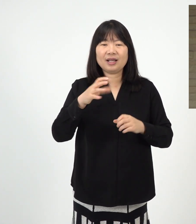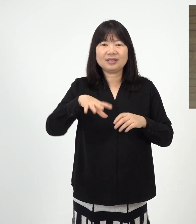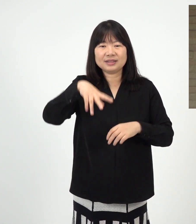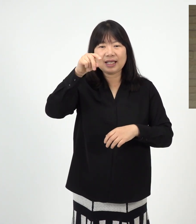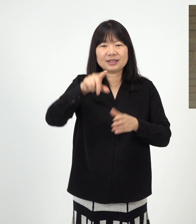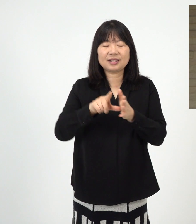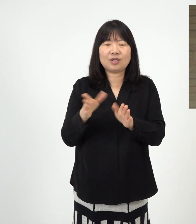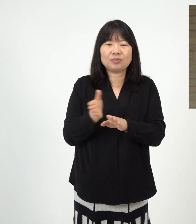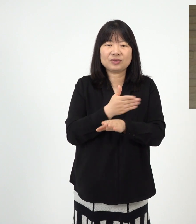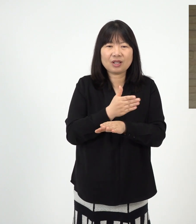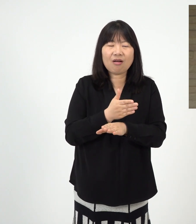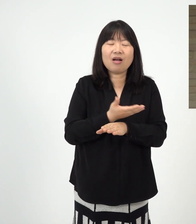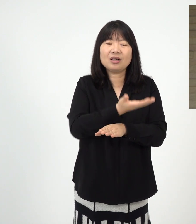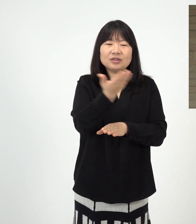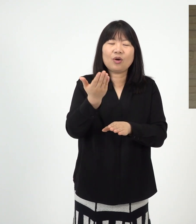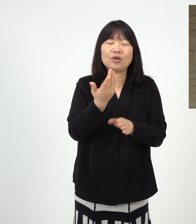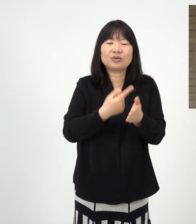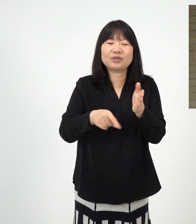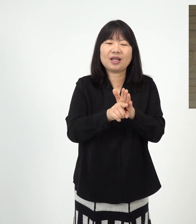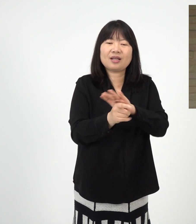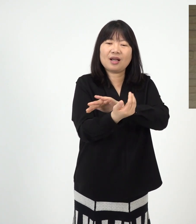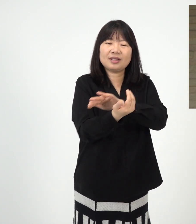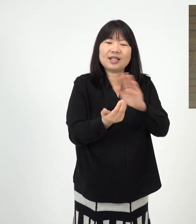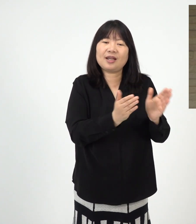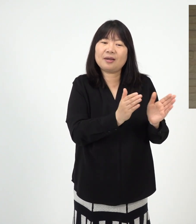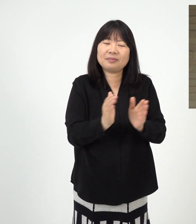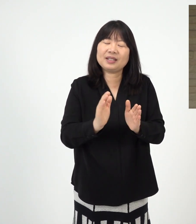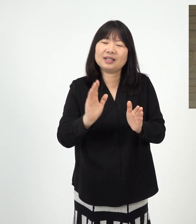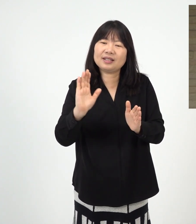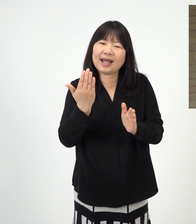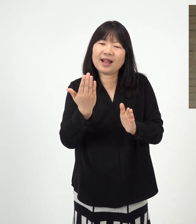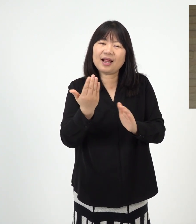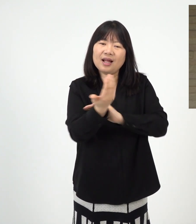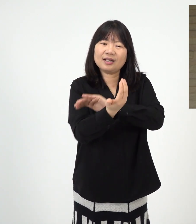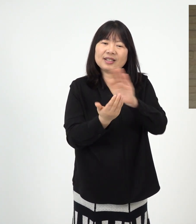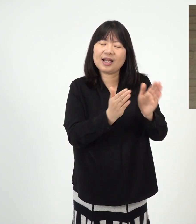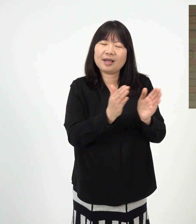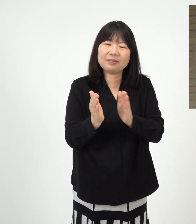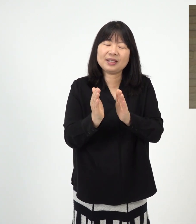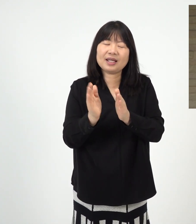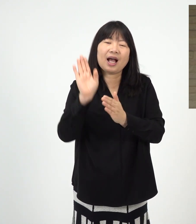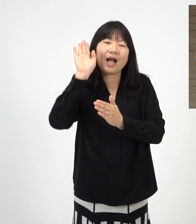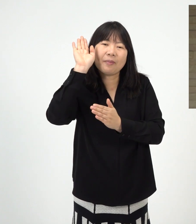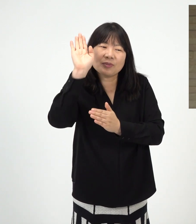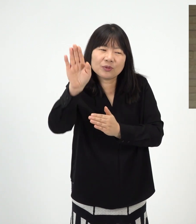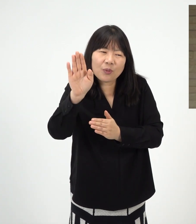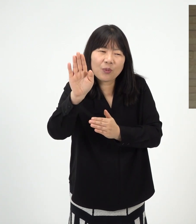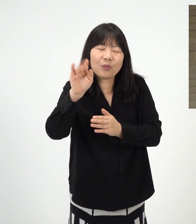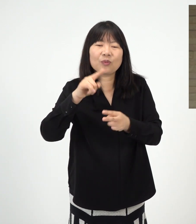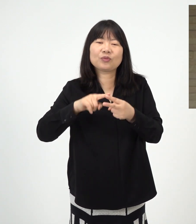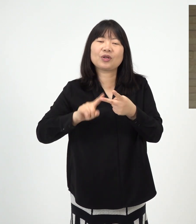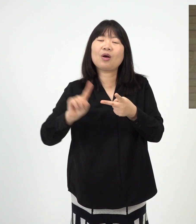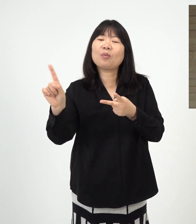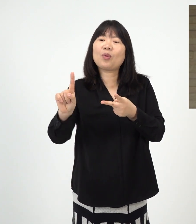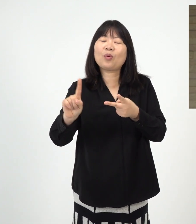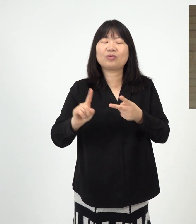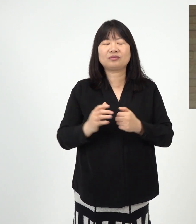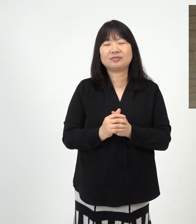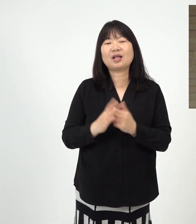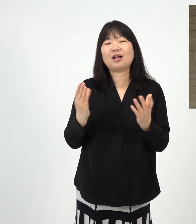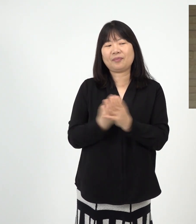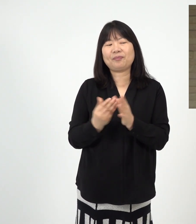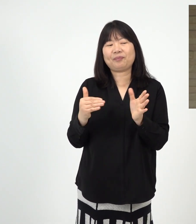위하여 예비될입니까? 예비된입니까? 예비된, 이 헤토이마조는 완료형